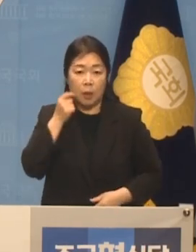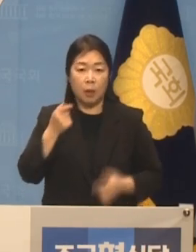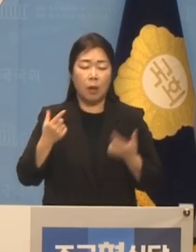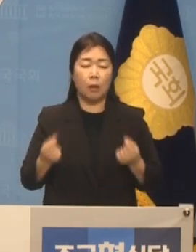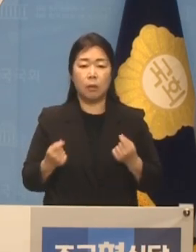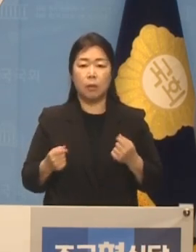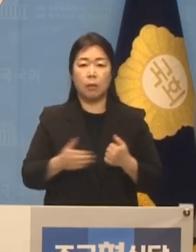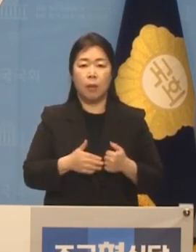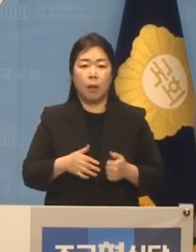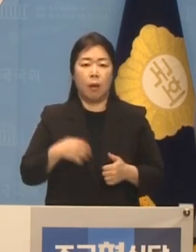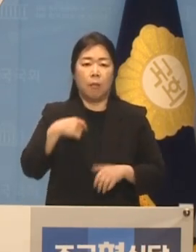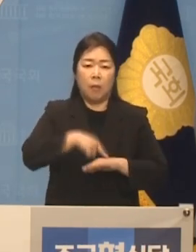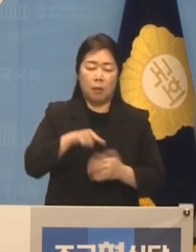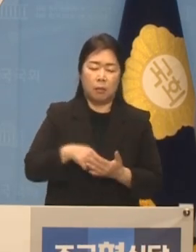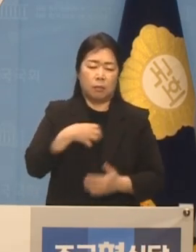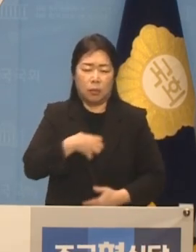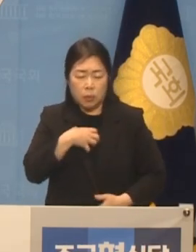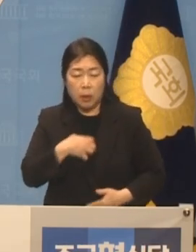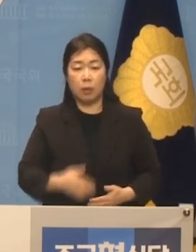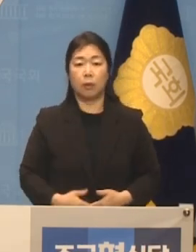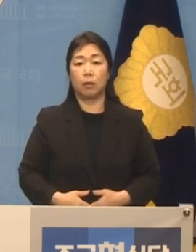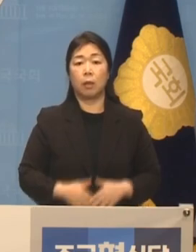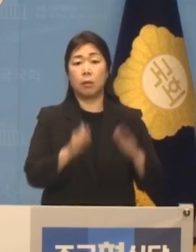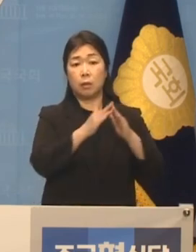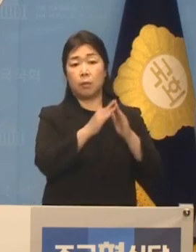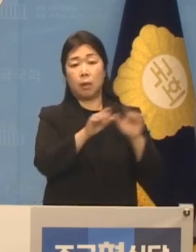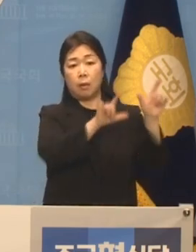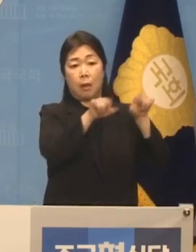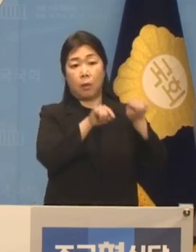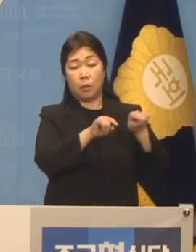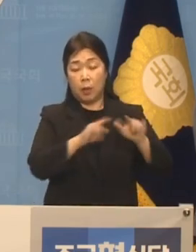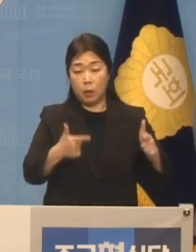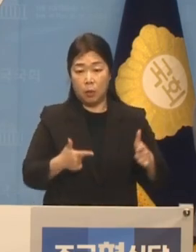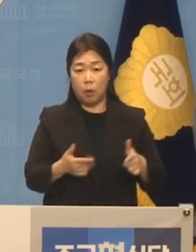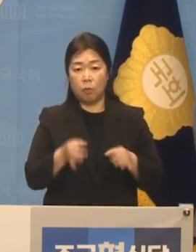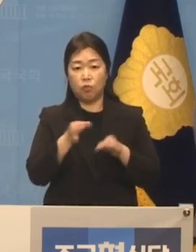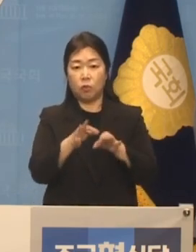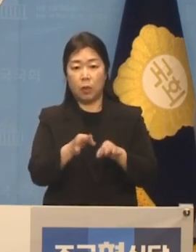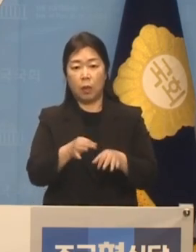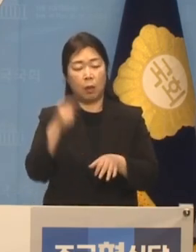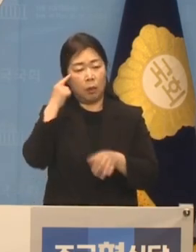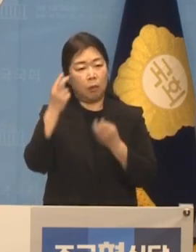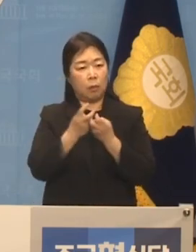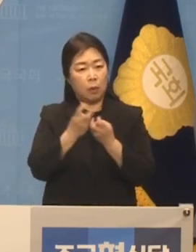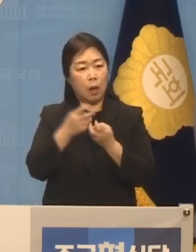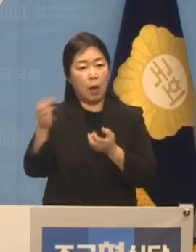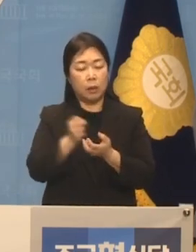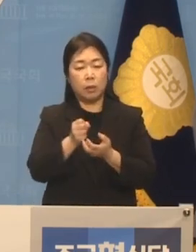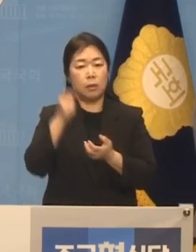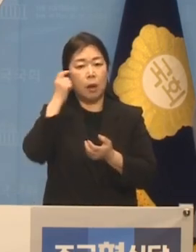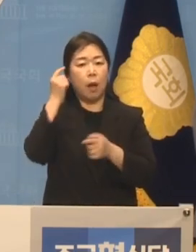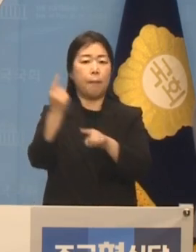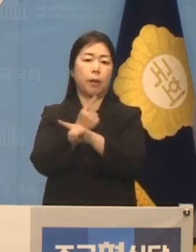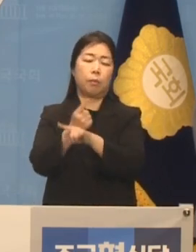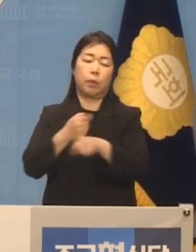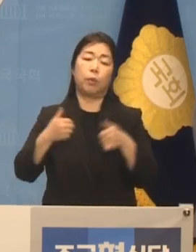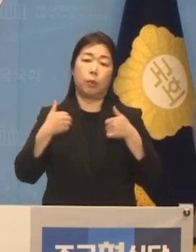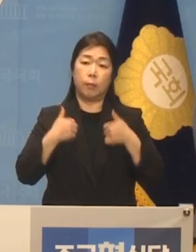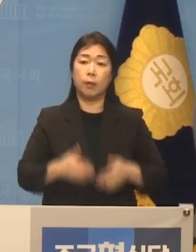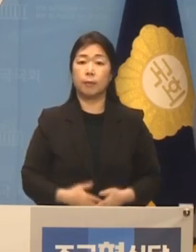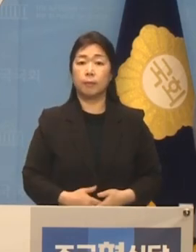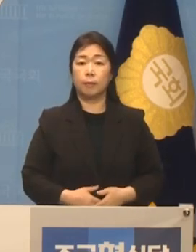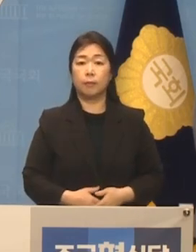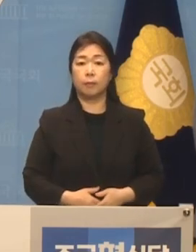전전긍긍하면서 집을 살 곳이 아니라 재산의 수단으로 그렇게만 인식하는 이러한 풍토가 바뀌어야 될 것이고